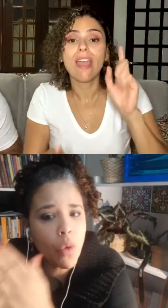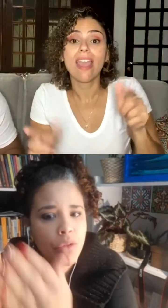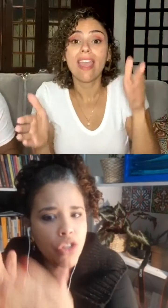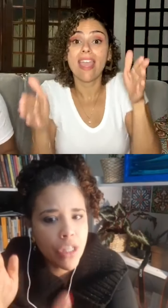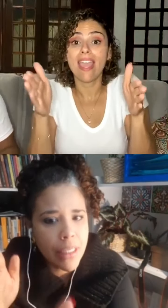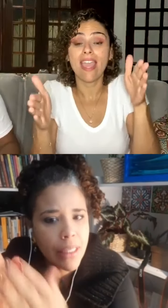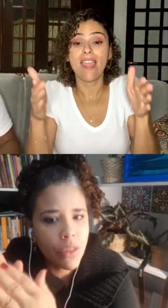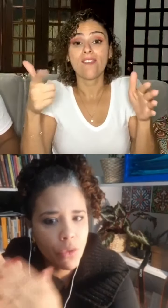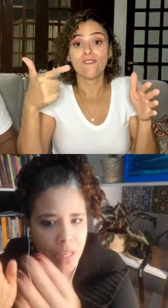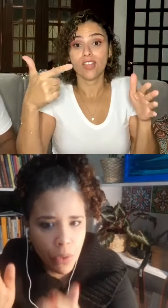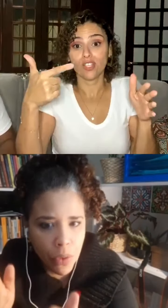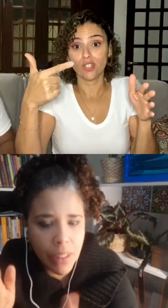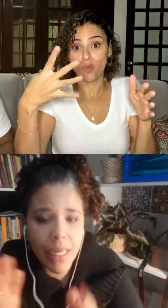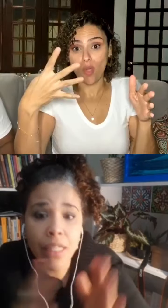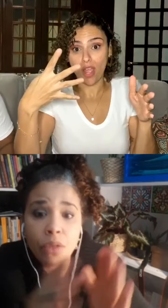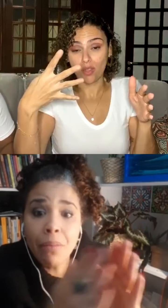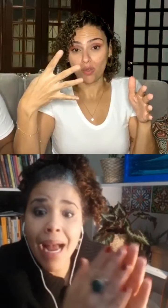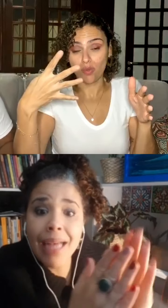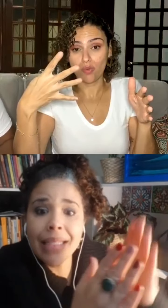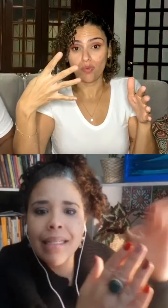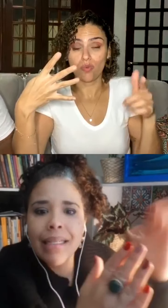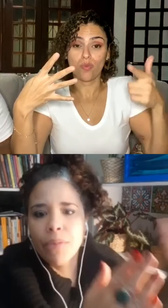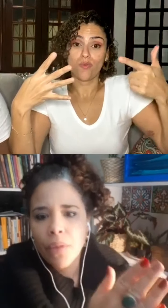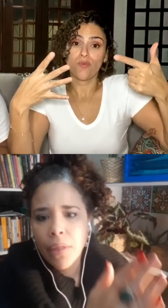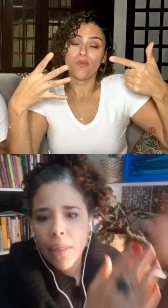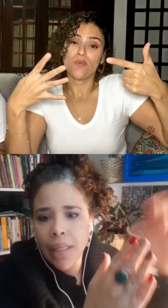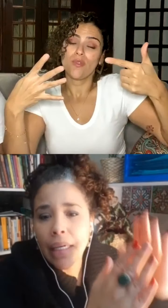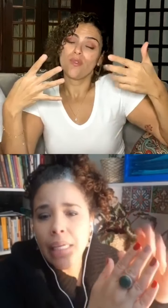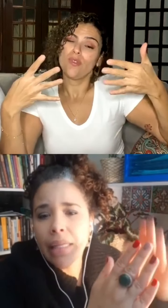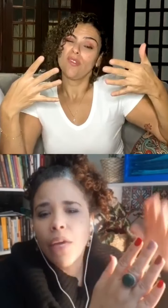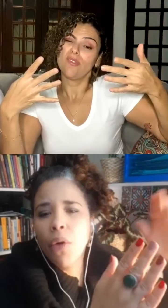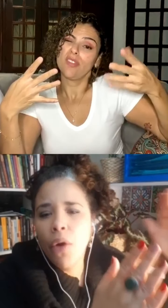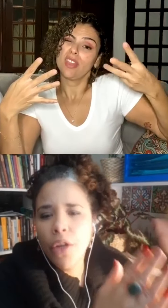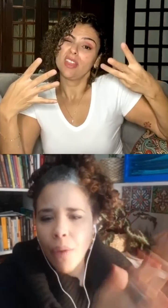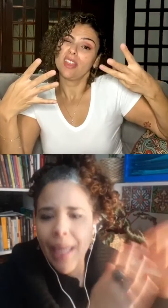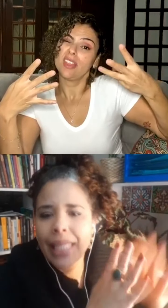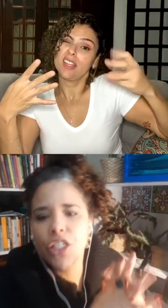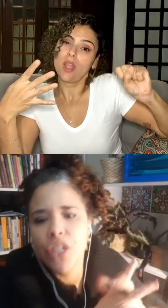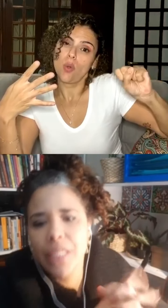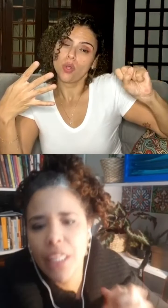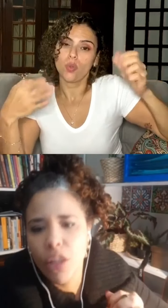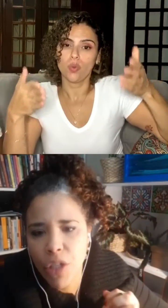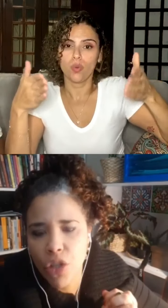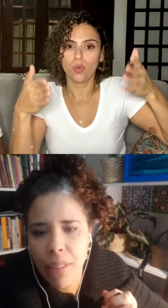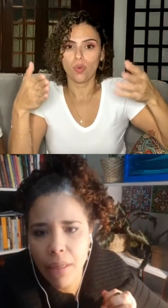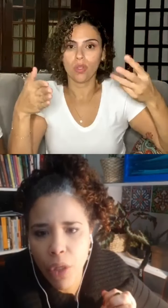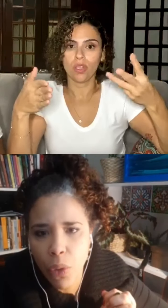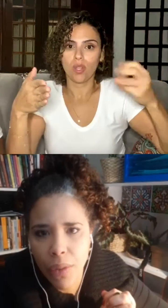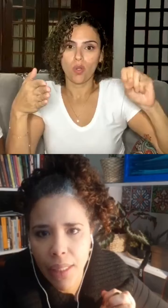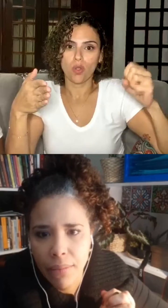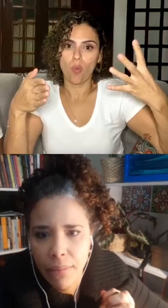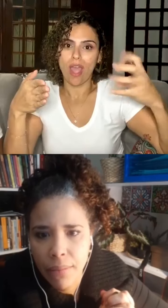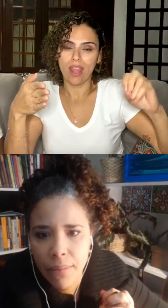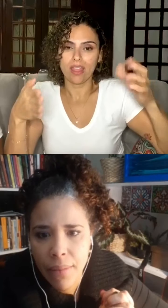24 dias entre uma e outra e, no máximo, 38, 40 dias entre uma menstruação e